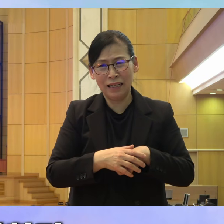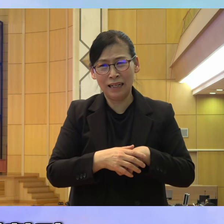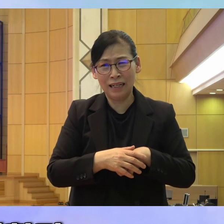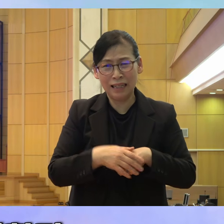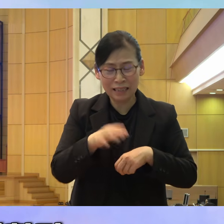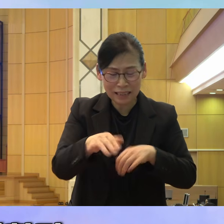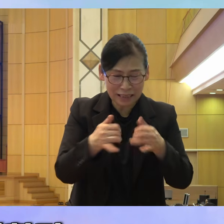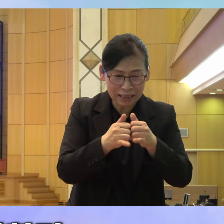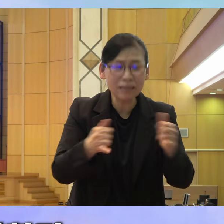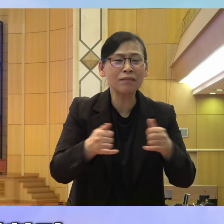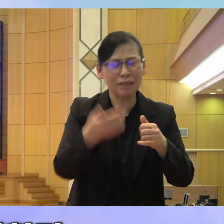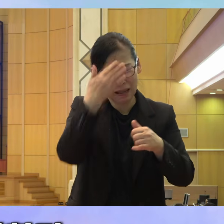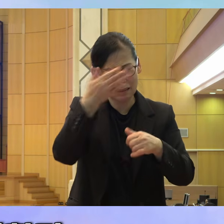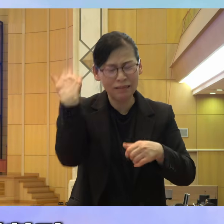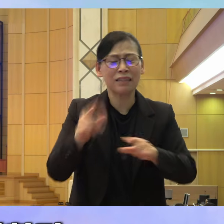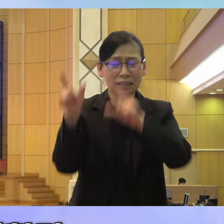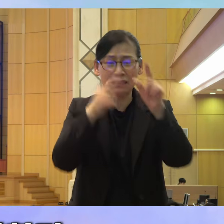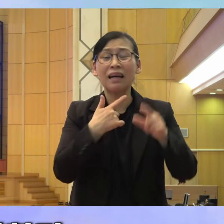그렇게 살았단 말이야.